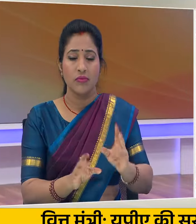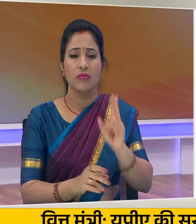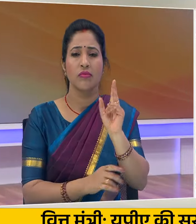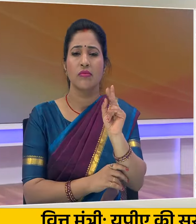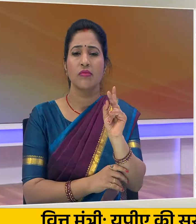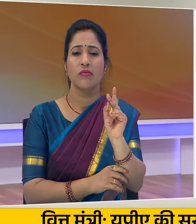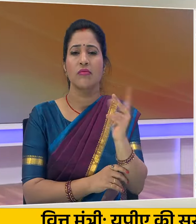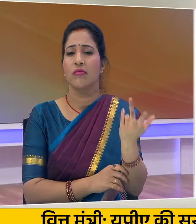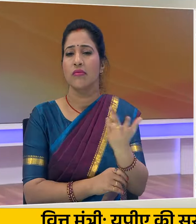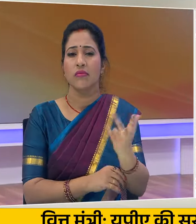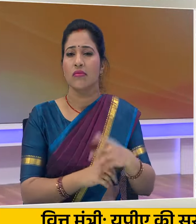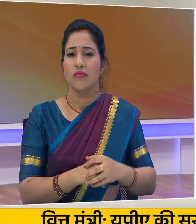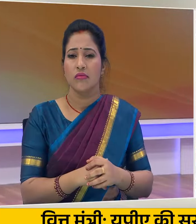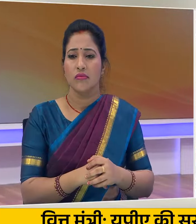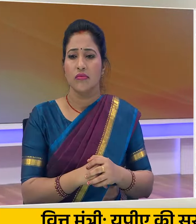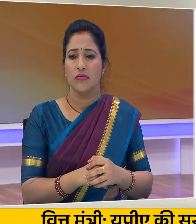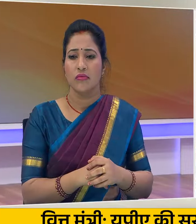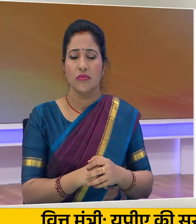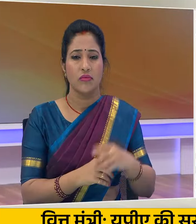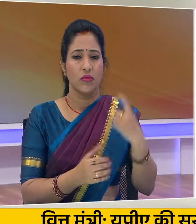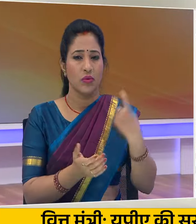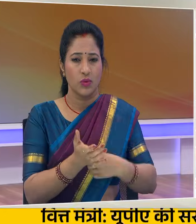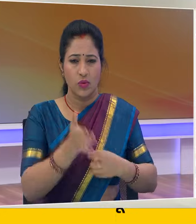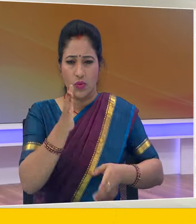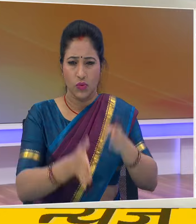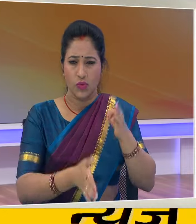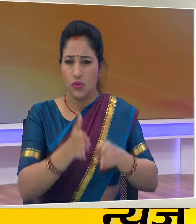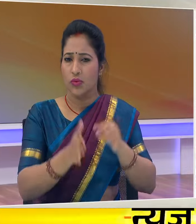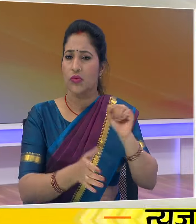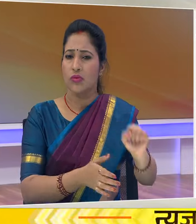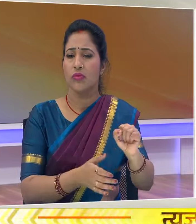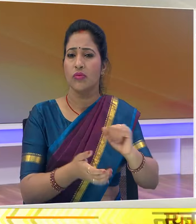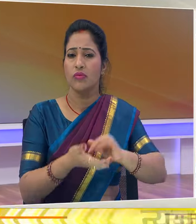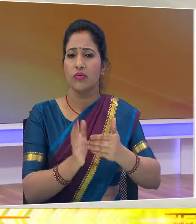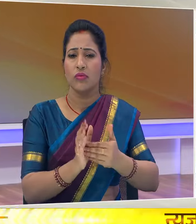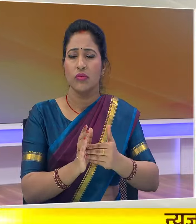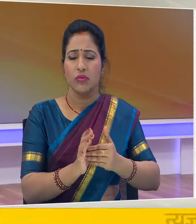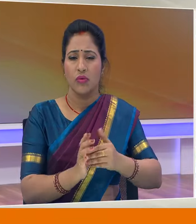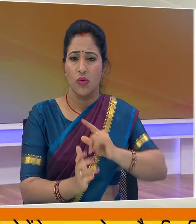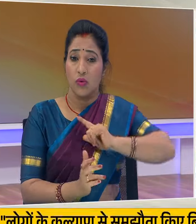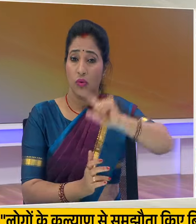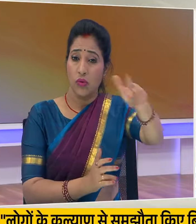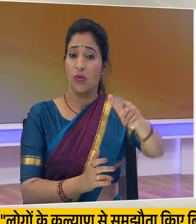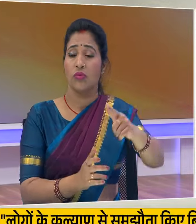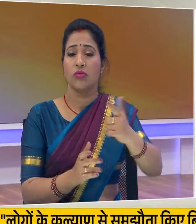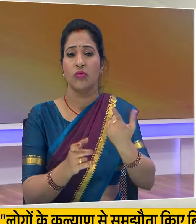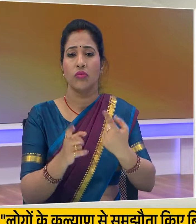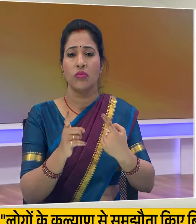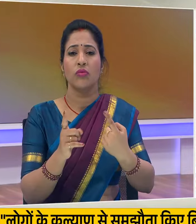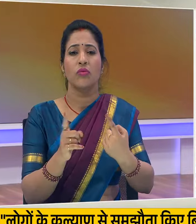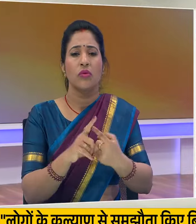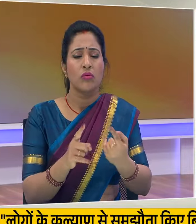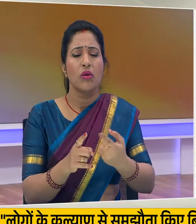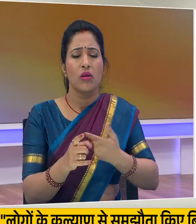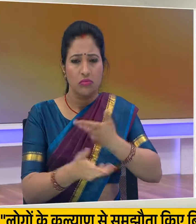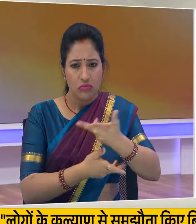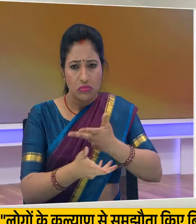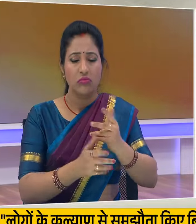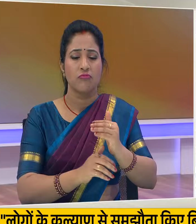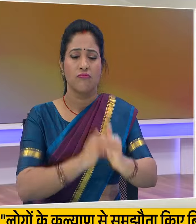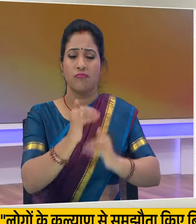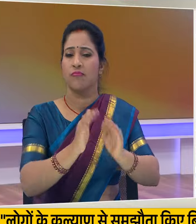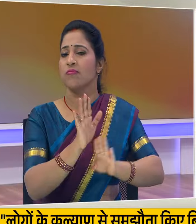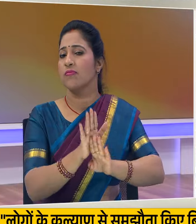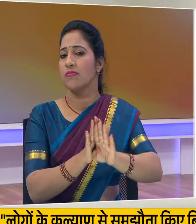दूसरा रोबस्ट फ्रेमवर्क के तहत लॉन्ग टर्म प्रोस्पेरिटी की चर्चा करते हुए उसको आगे बढ़ाता